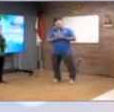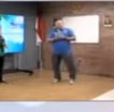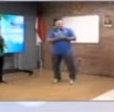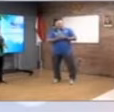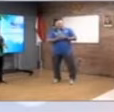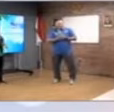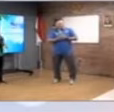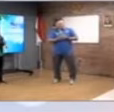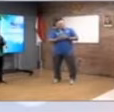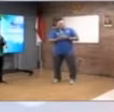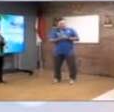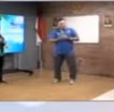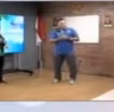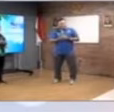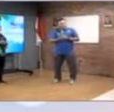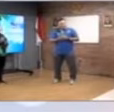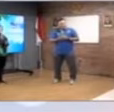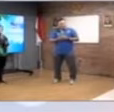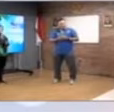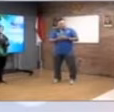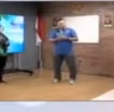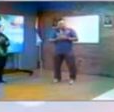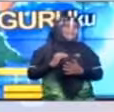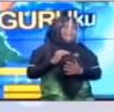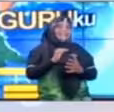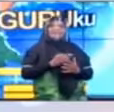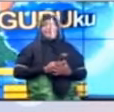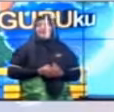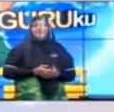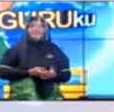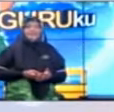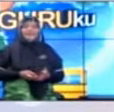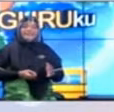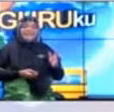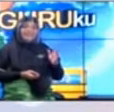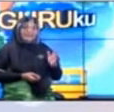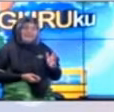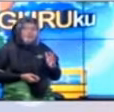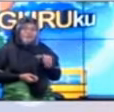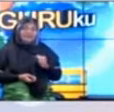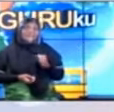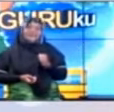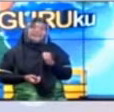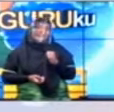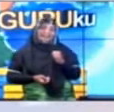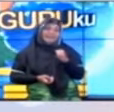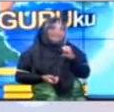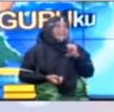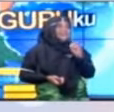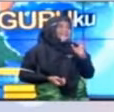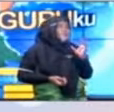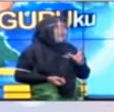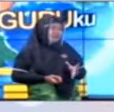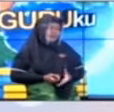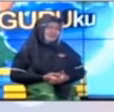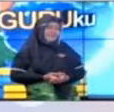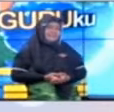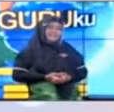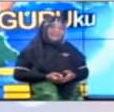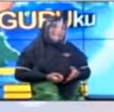ada beberapa manfaat daripada gerakan meloncat tanpa awalan sendiri, Pak. Yang pertama itu meningkatkan kepadatan